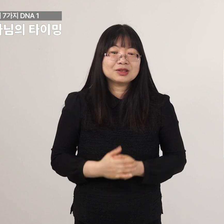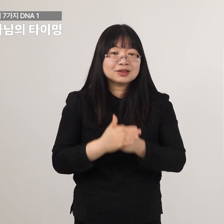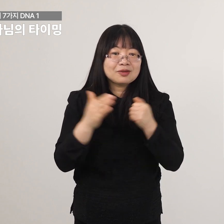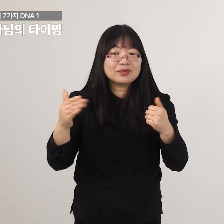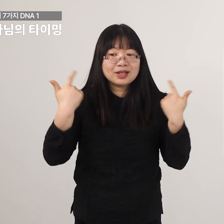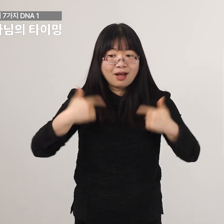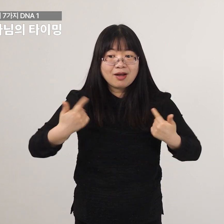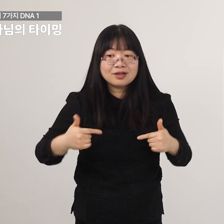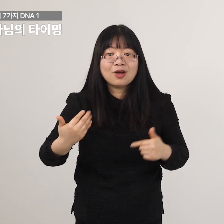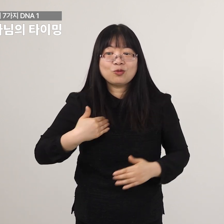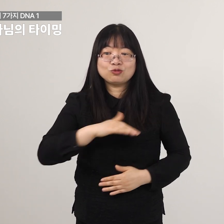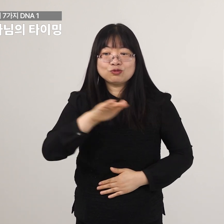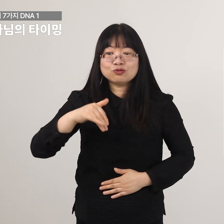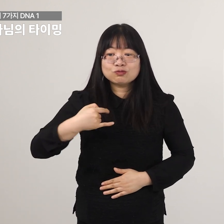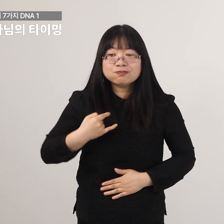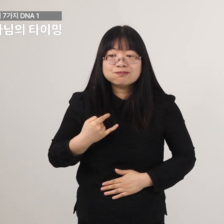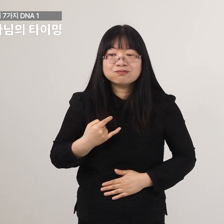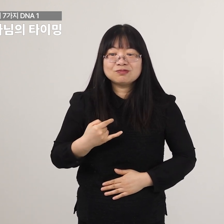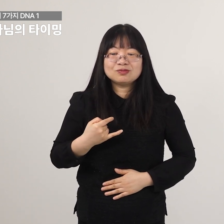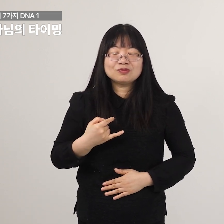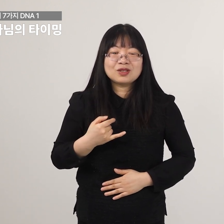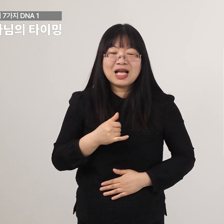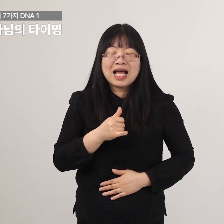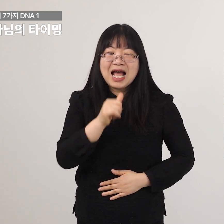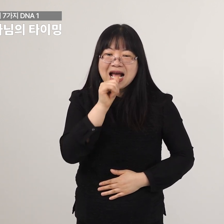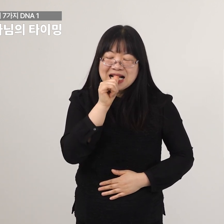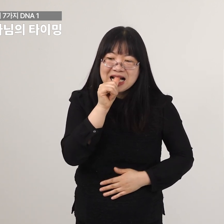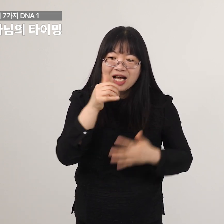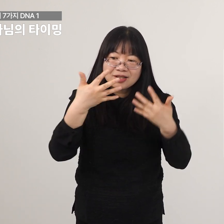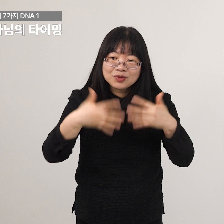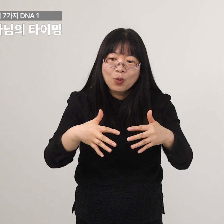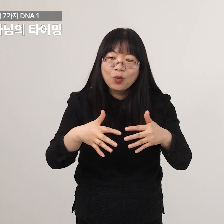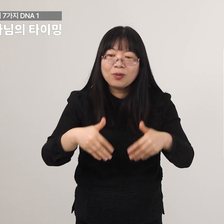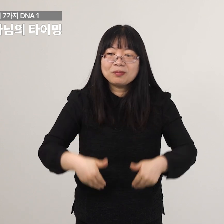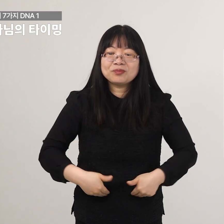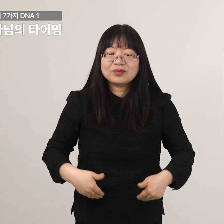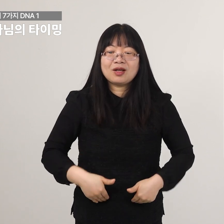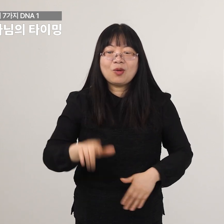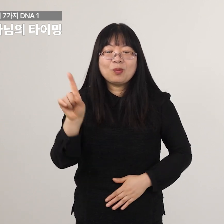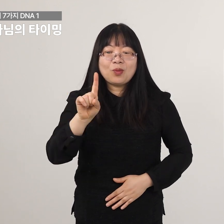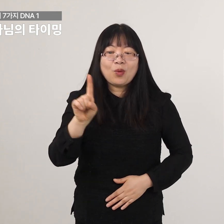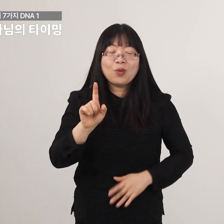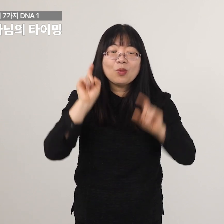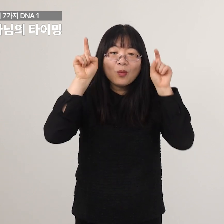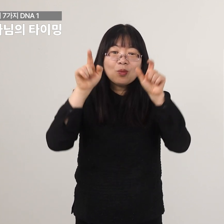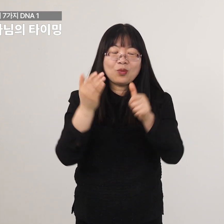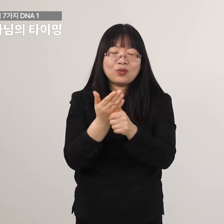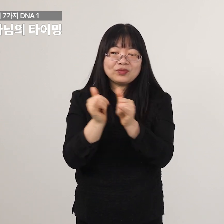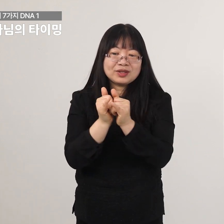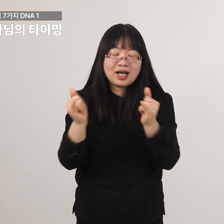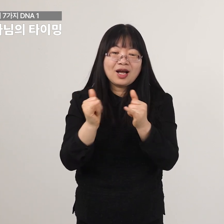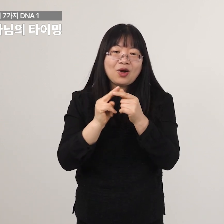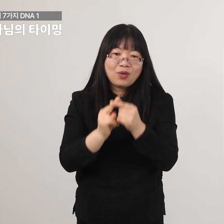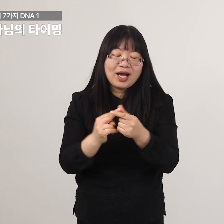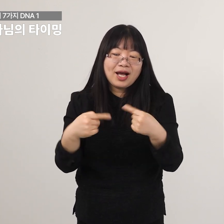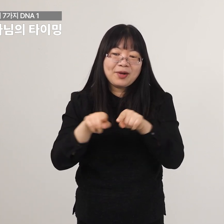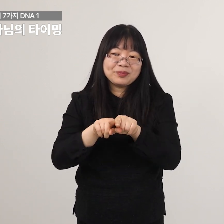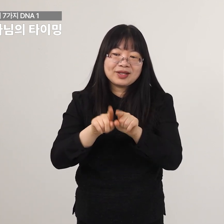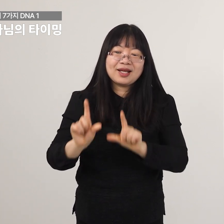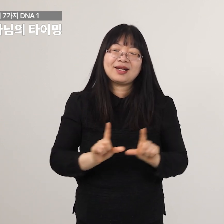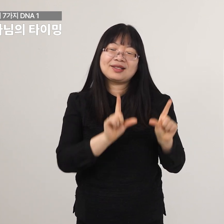그러니까 항상 우리에게 절대적인 조건, 필요한 것은 목자와의